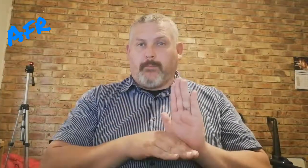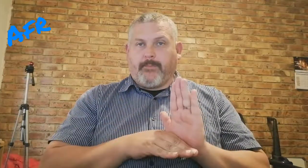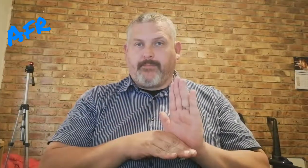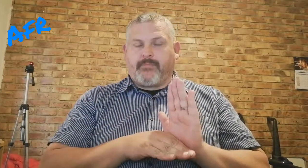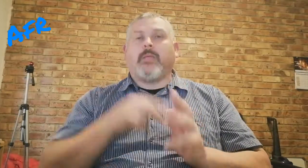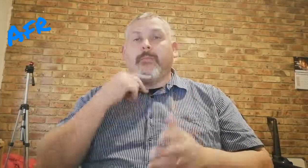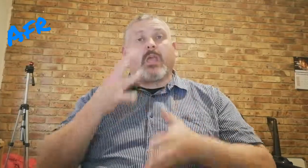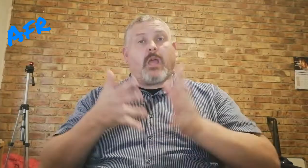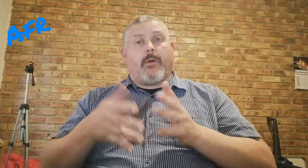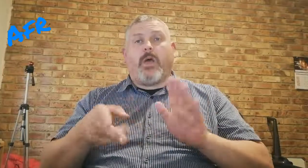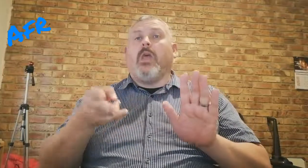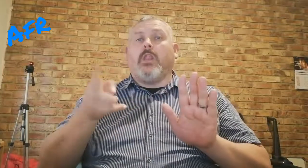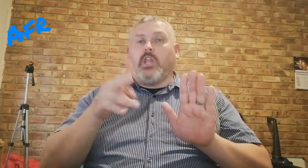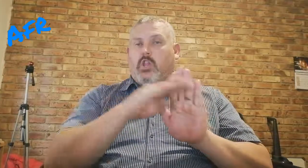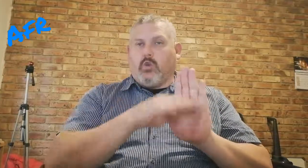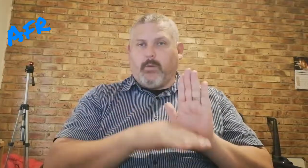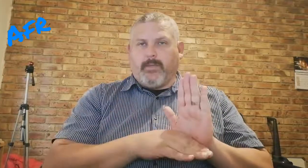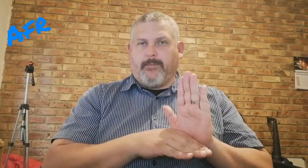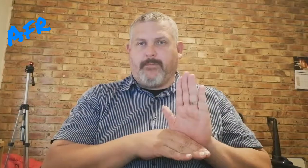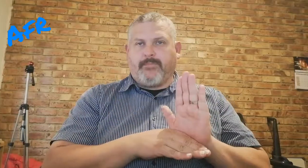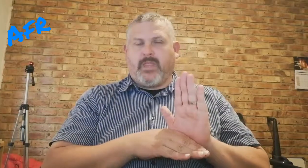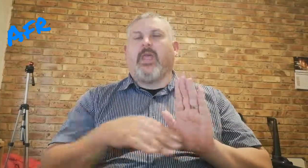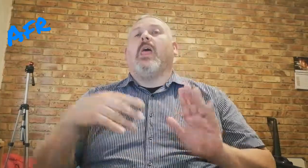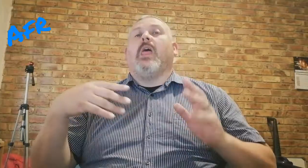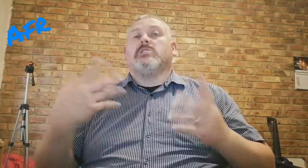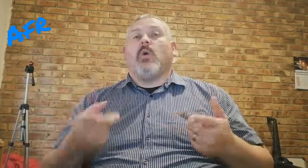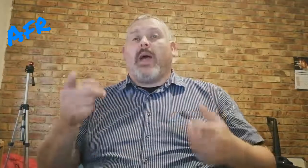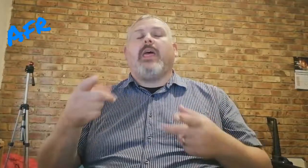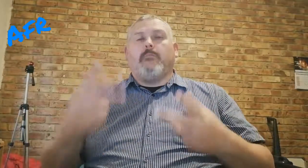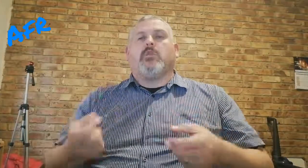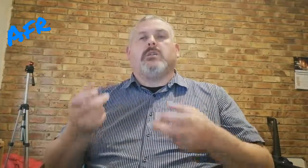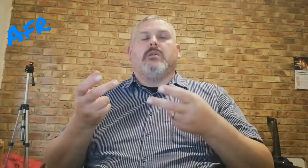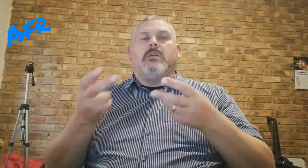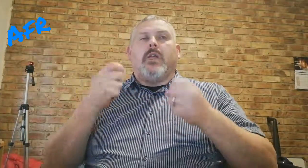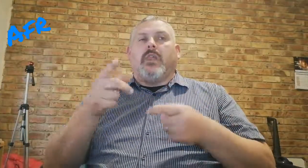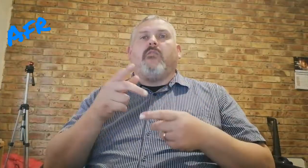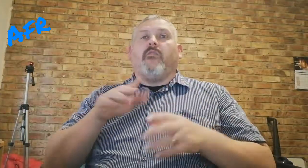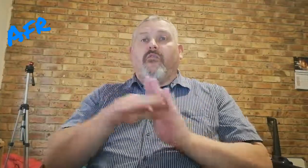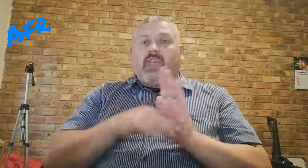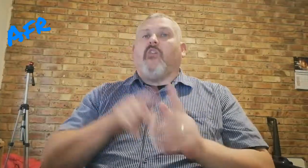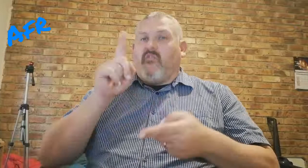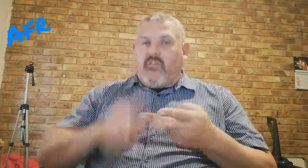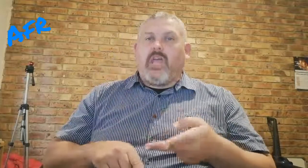Deuteronomium, teken gebaar, Deuteronomium. So hulle moes die wet weer